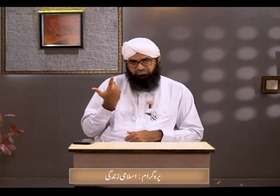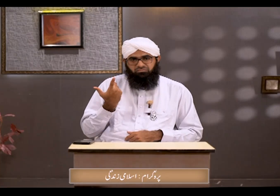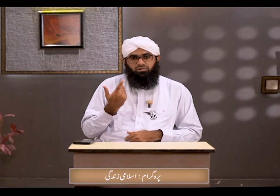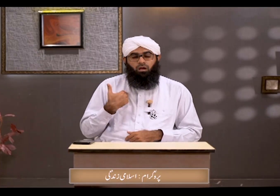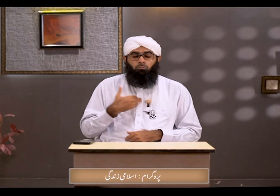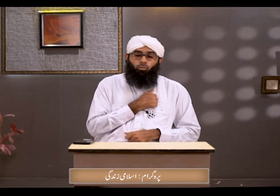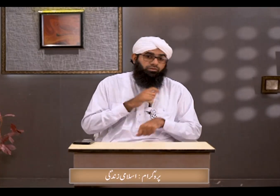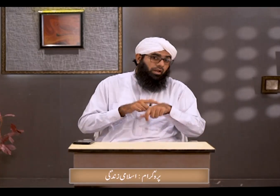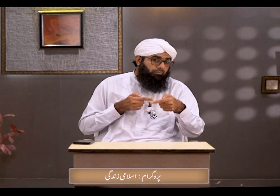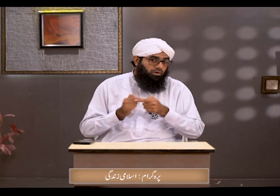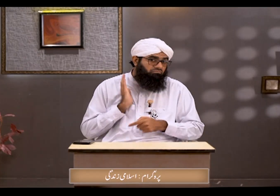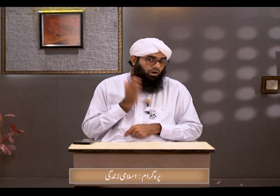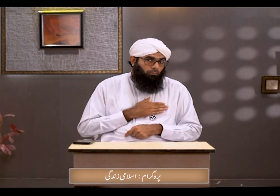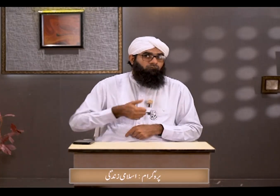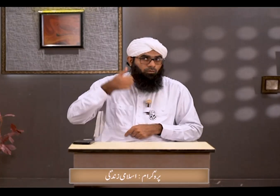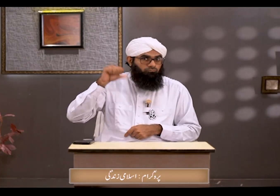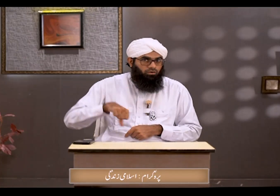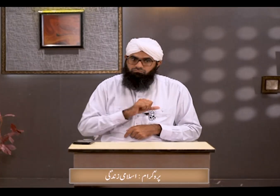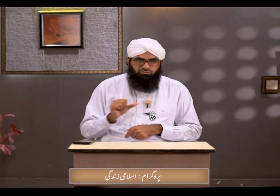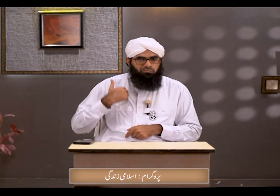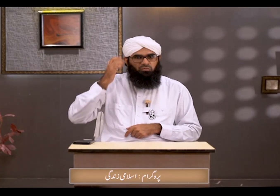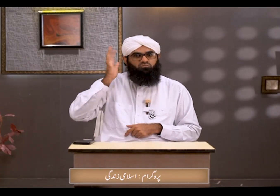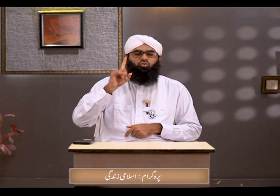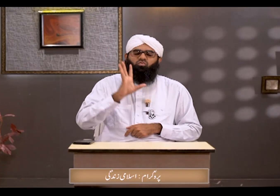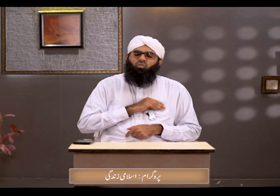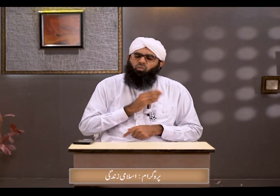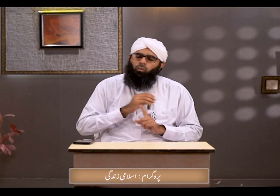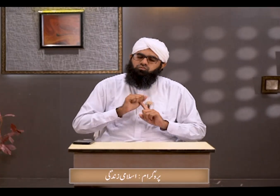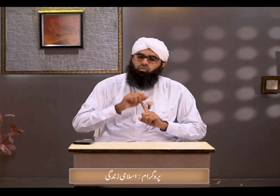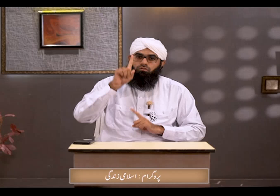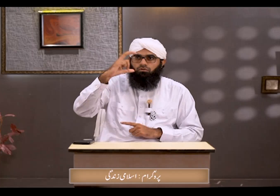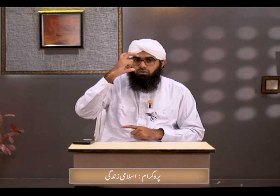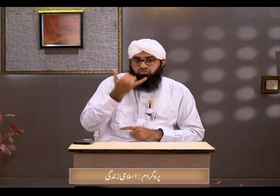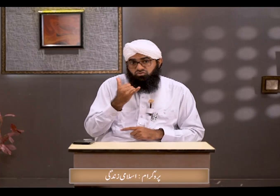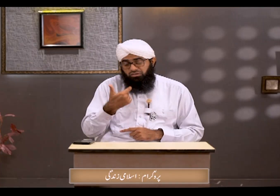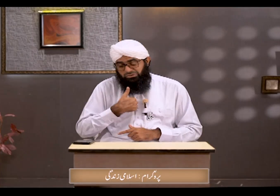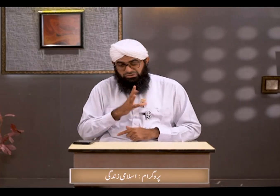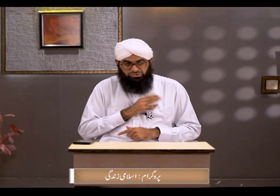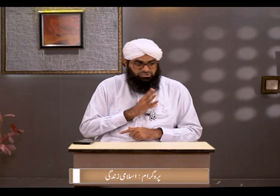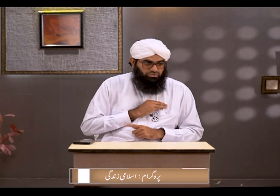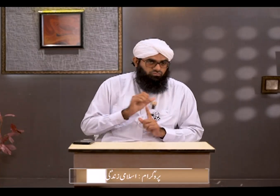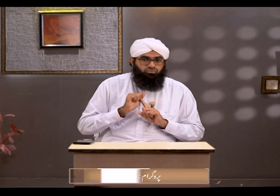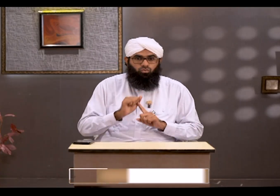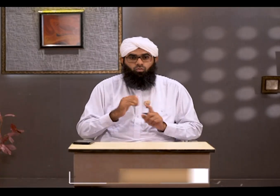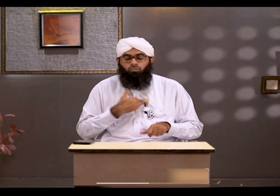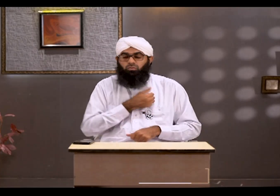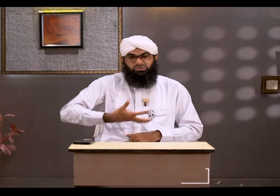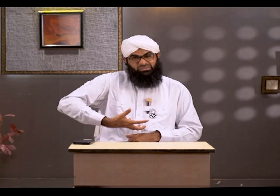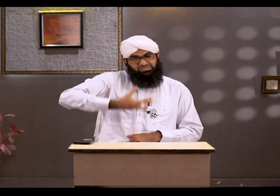کا ڈر دل میں گھر کر جائے، اپنے پروردگار کی ناراضگیوں کا ہر دم خوف رہے، نزا کی سختیوں، موت کی